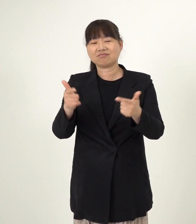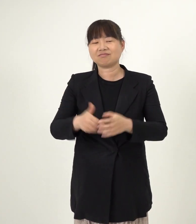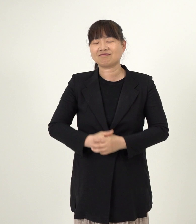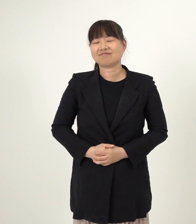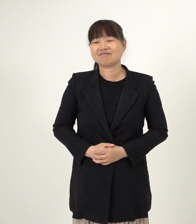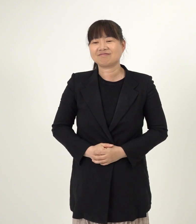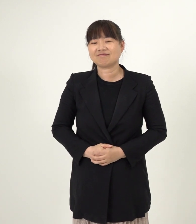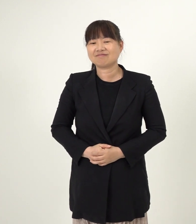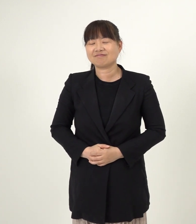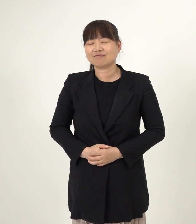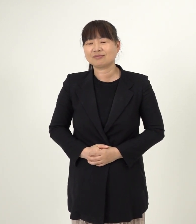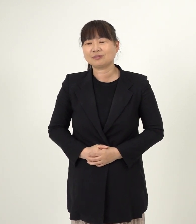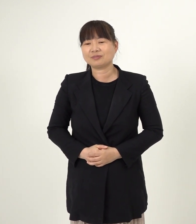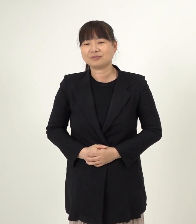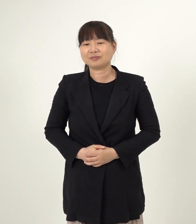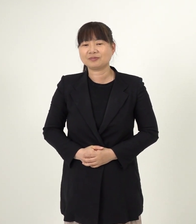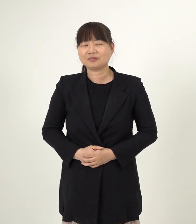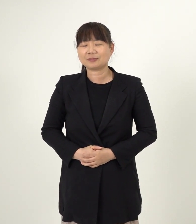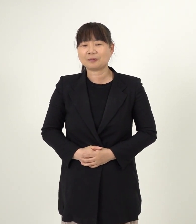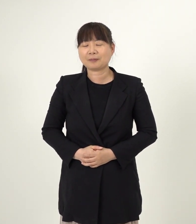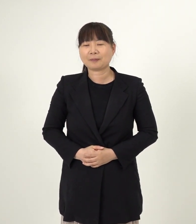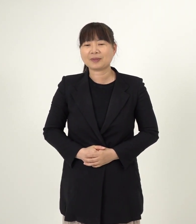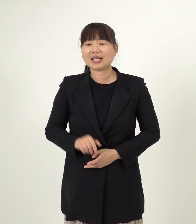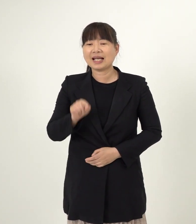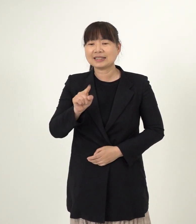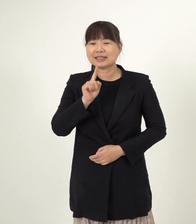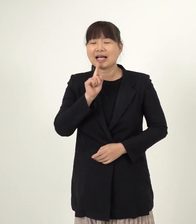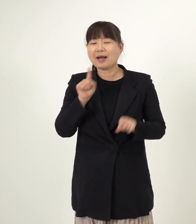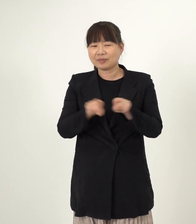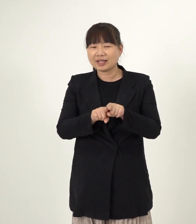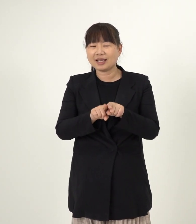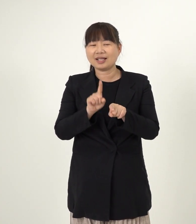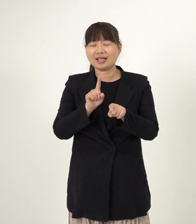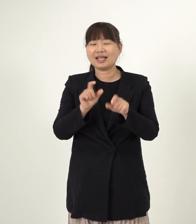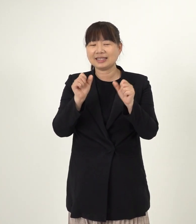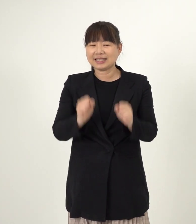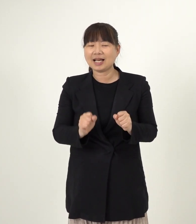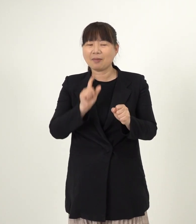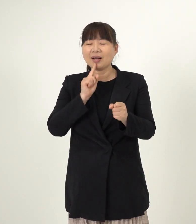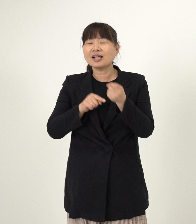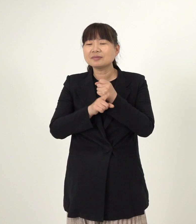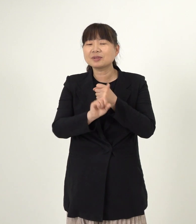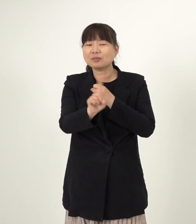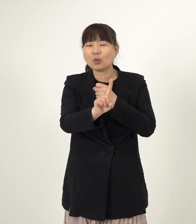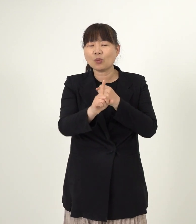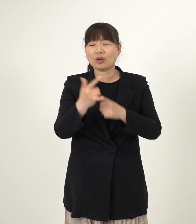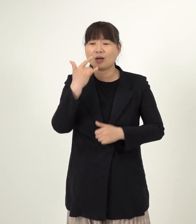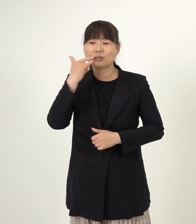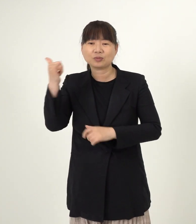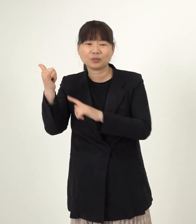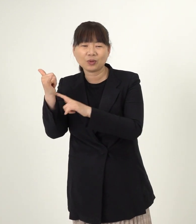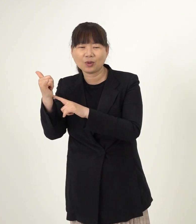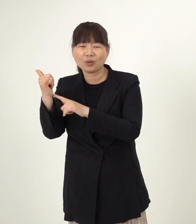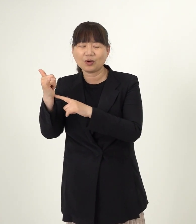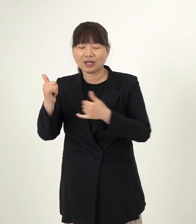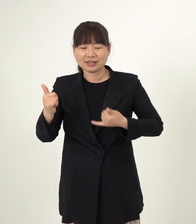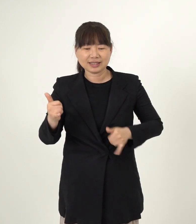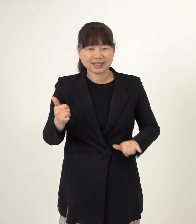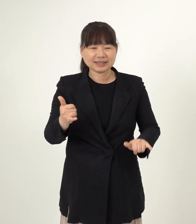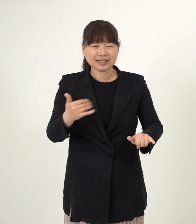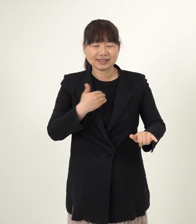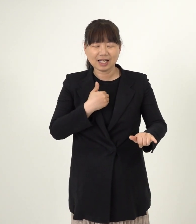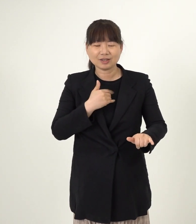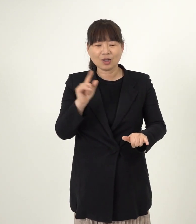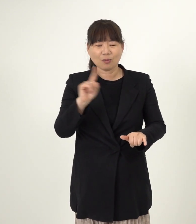그 말은 이런 뜻입니다. 우리 그러잖아요. 부모들도 자식들이 뭐